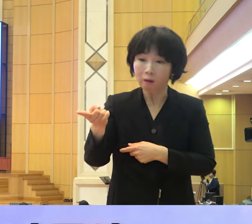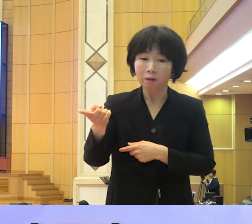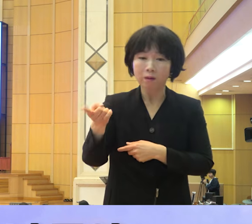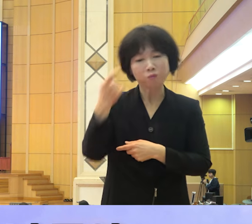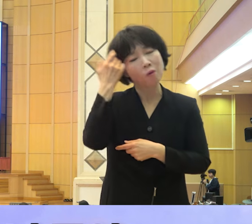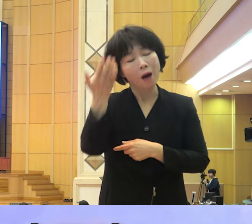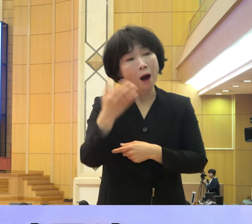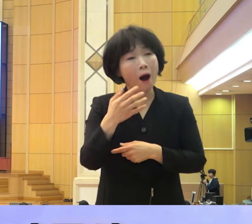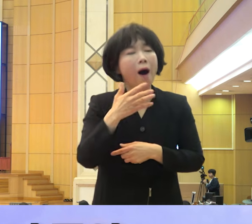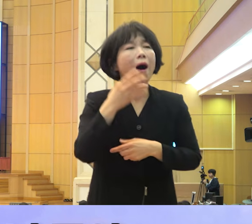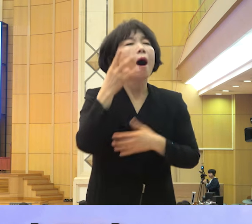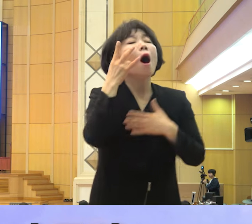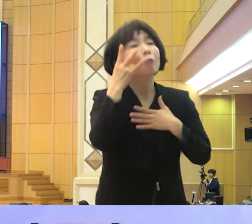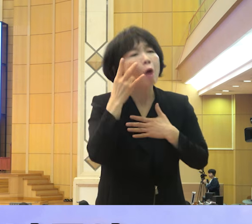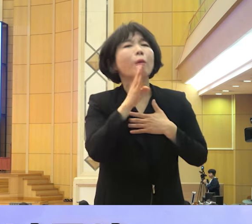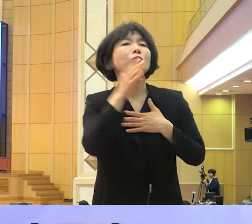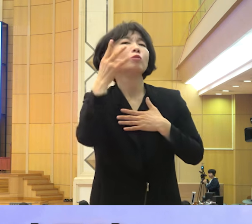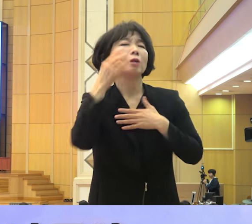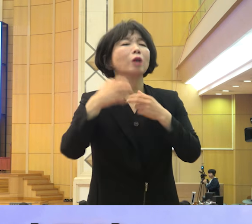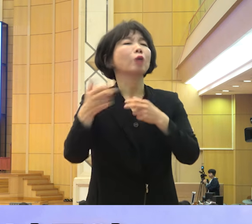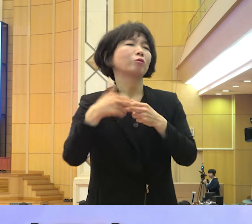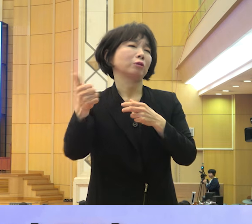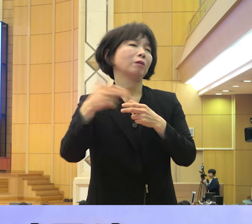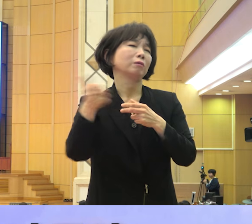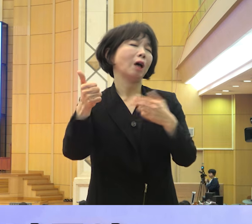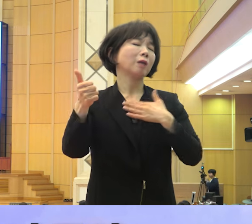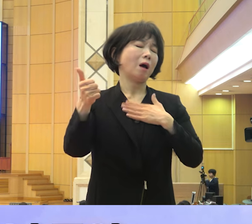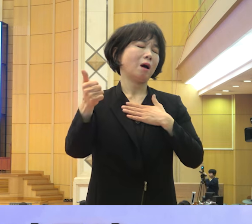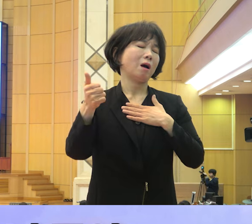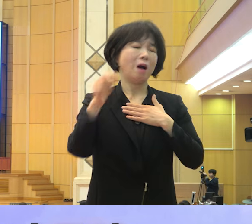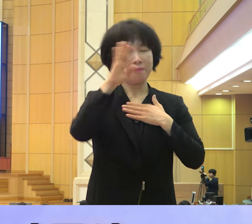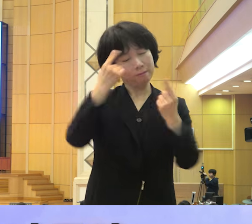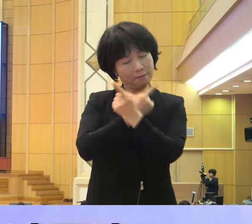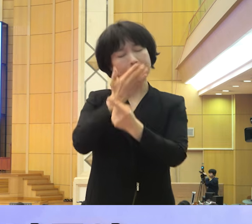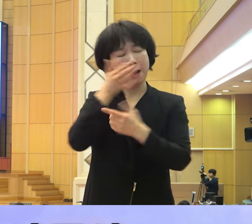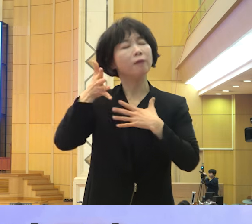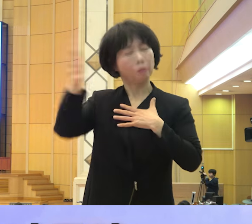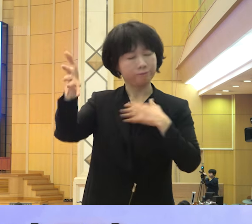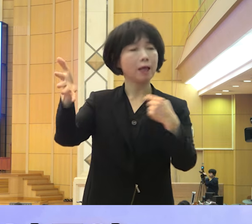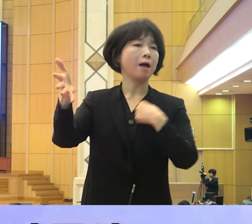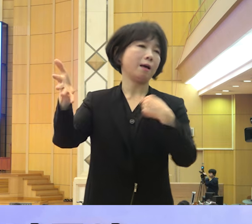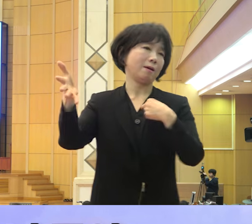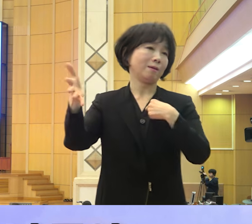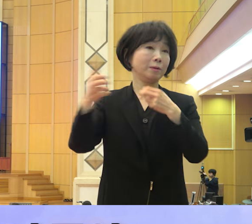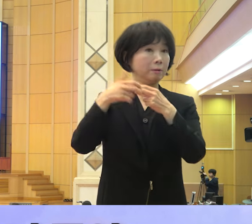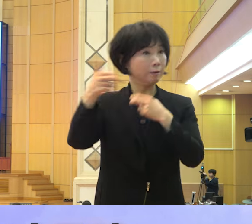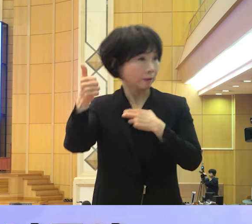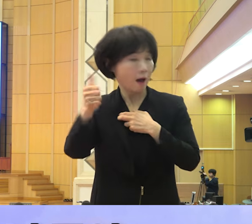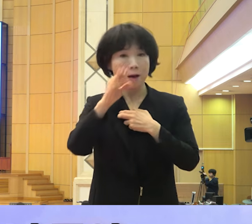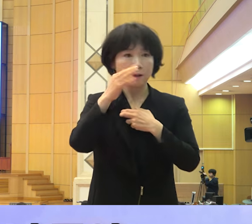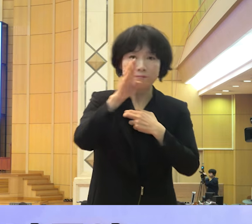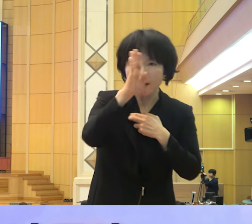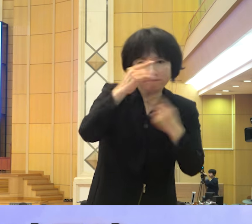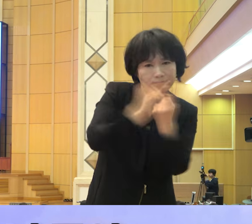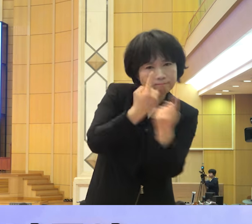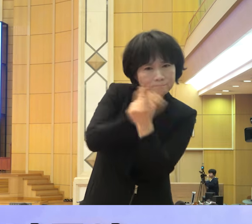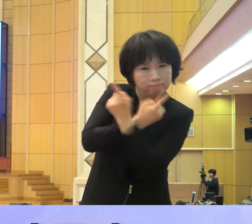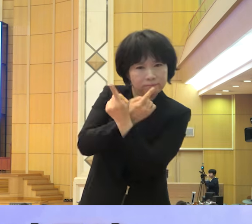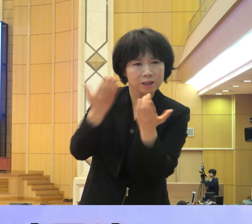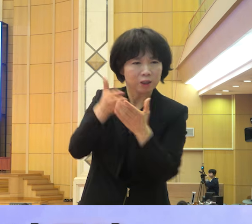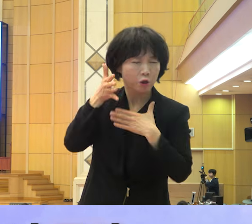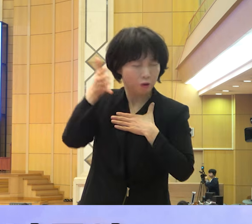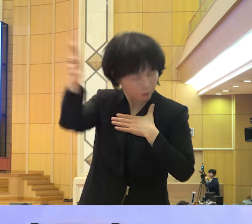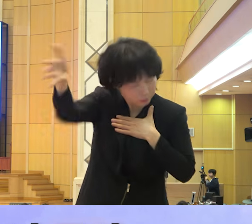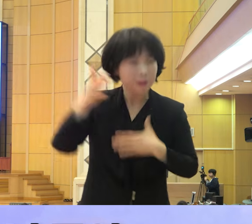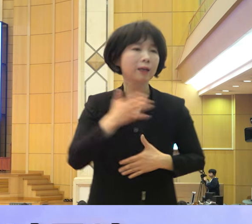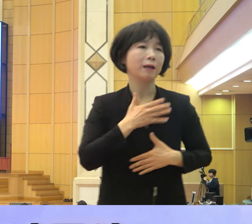손사위가 말하길 예, 저는요 의사가 되어서 병 고치는 일을 하고 있어요.